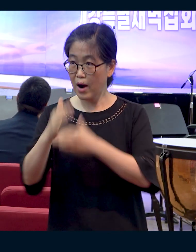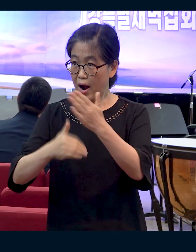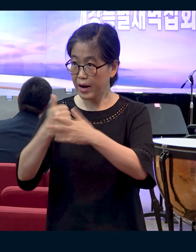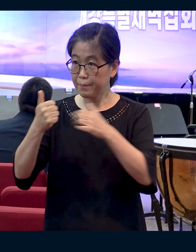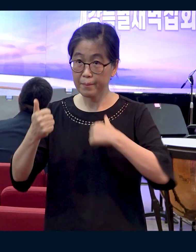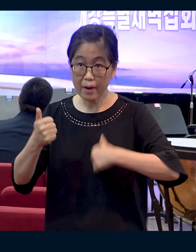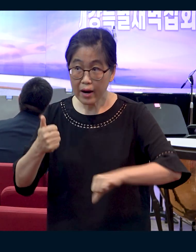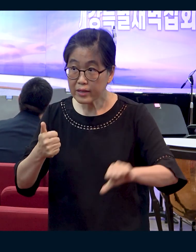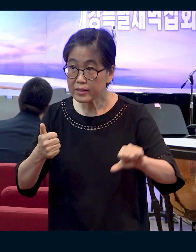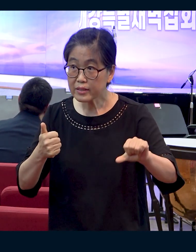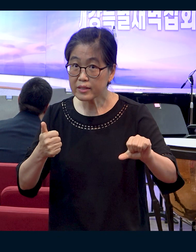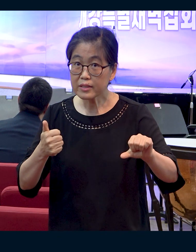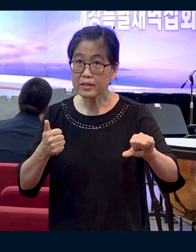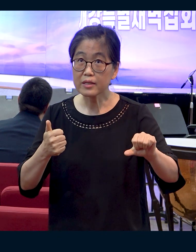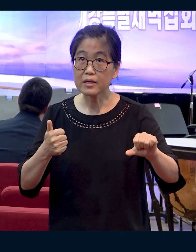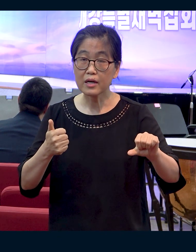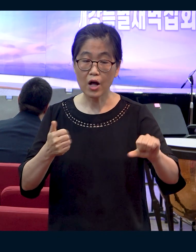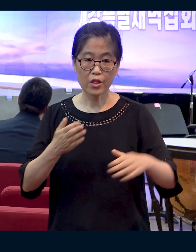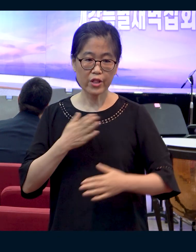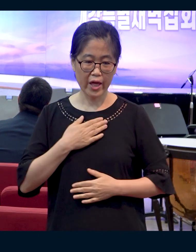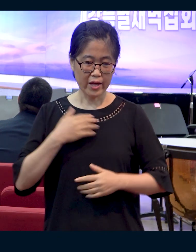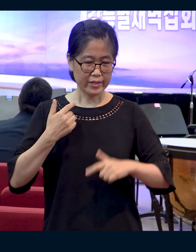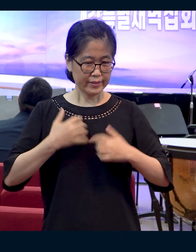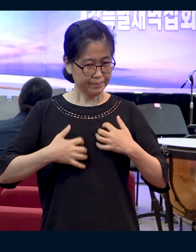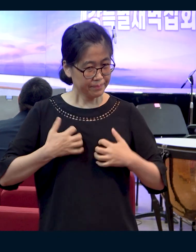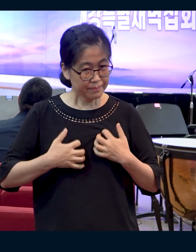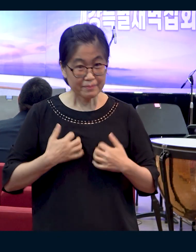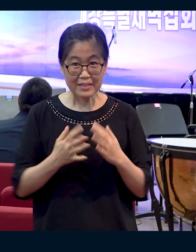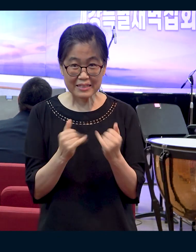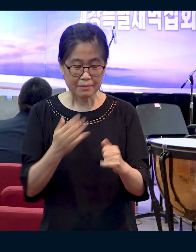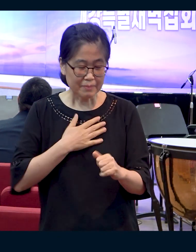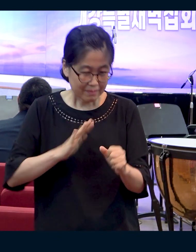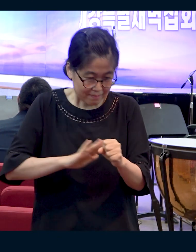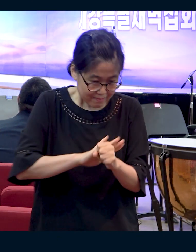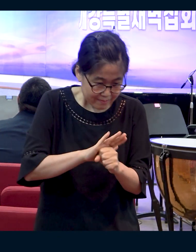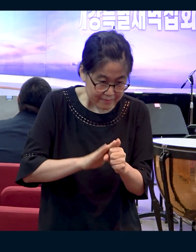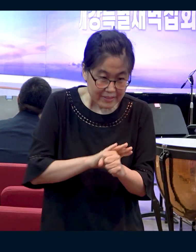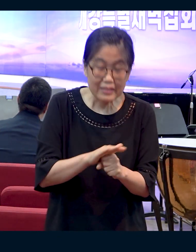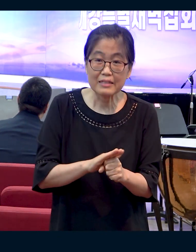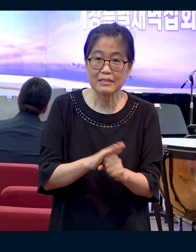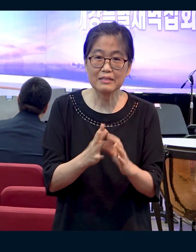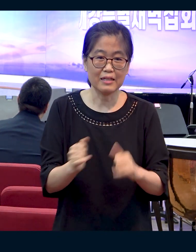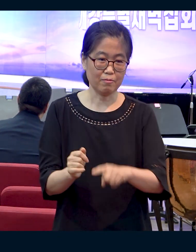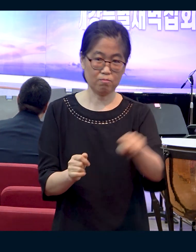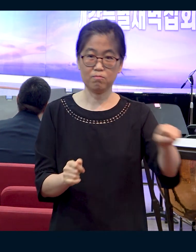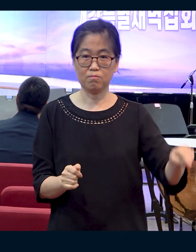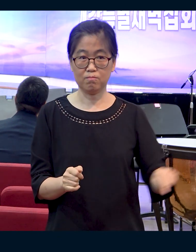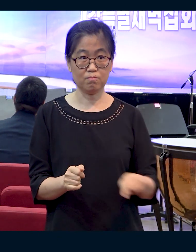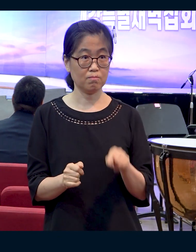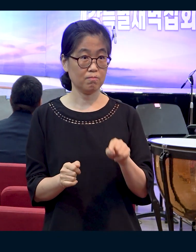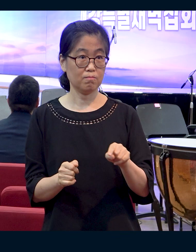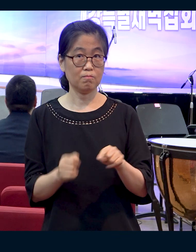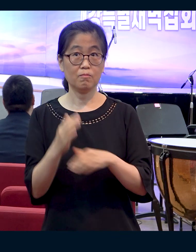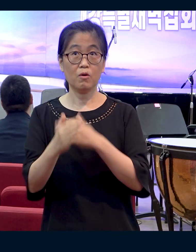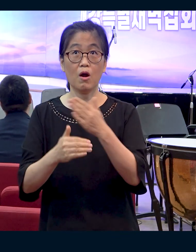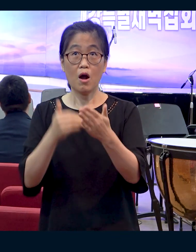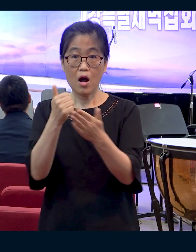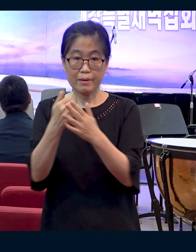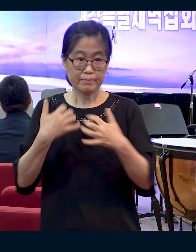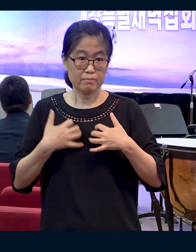하나님의 아들이라는 말은 뭐예요? 내 기뻐하는 자요, 내 사랑하는 자요. 바로 하나님이 기뻐하신